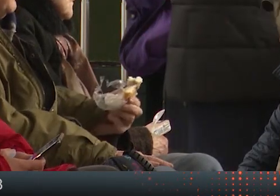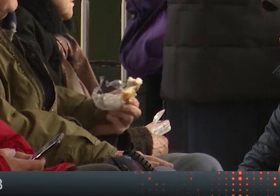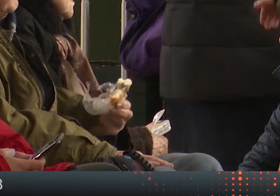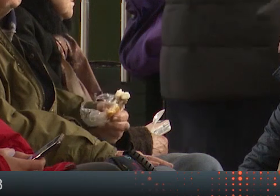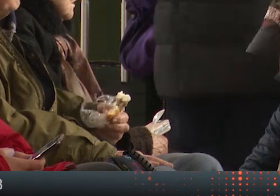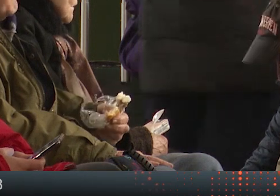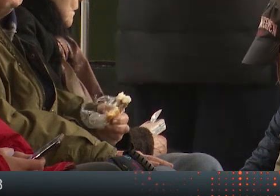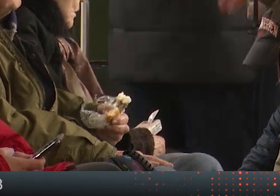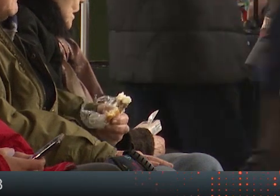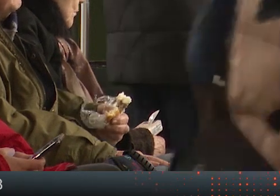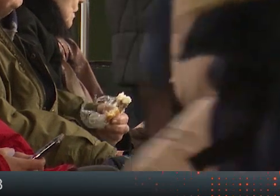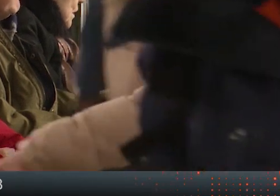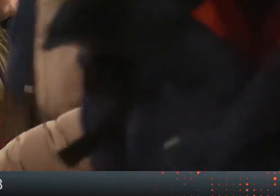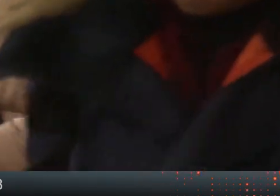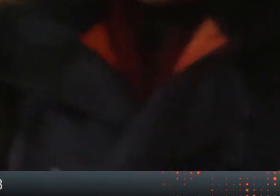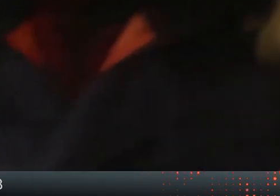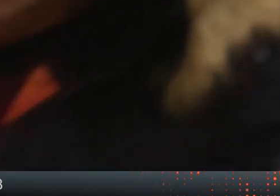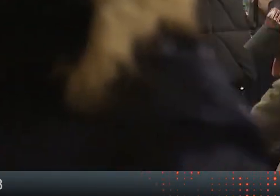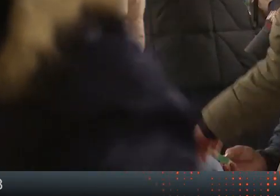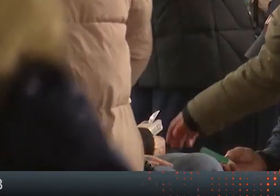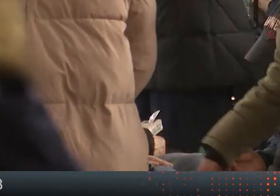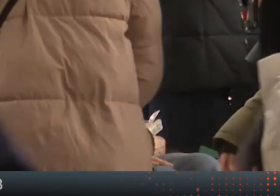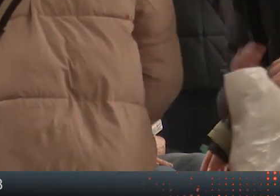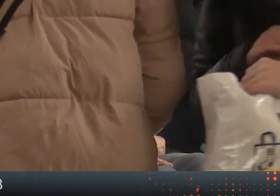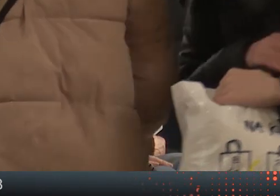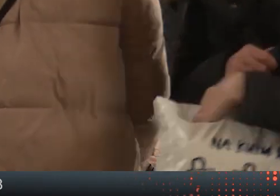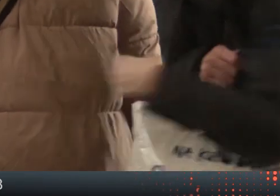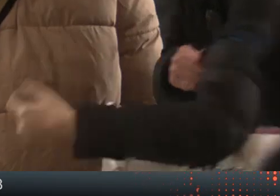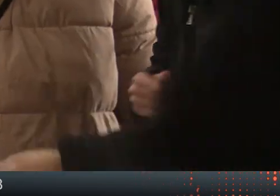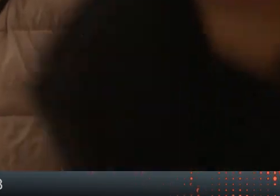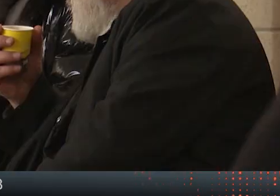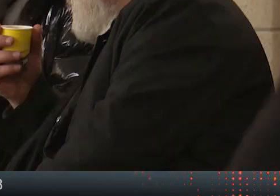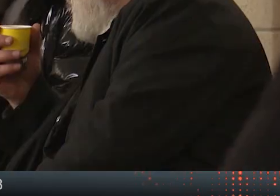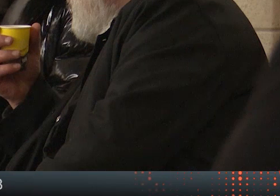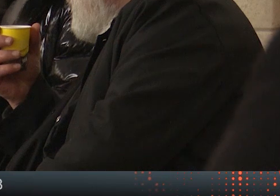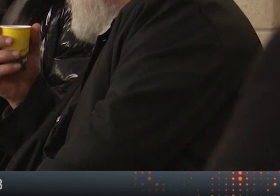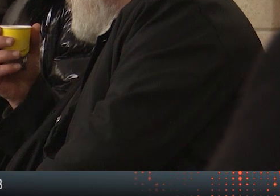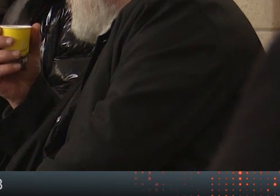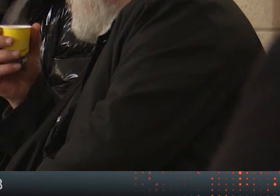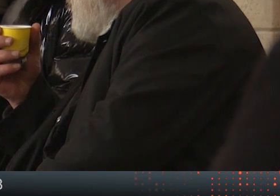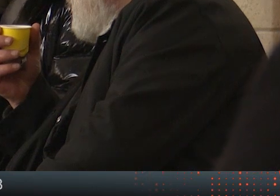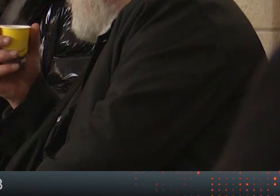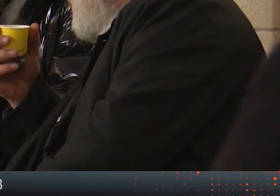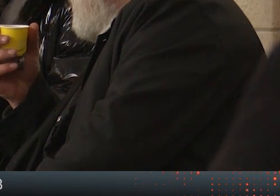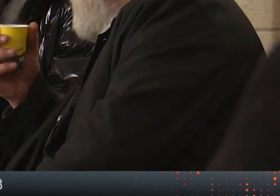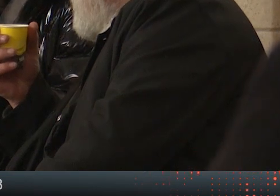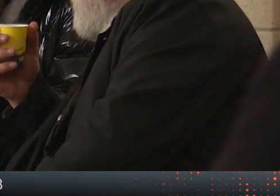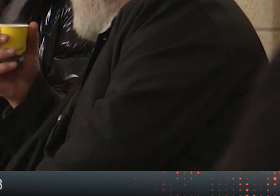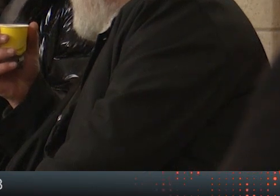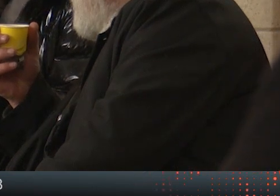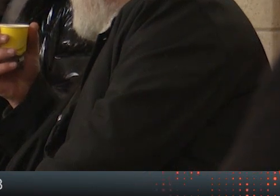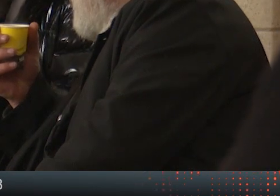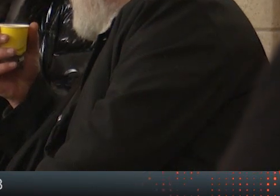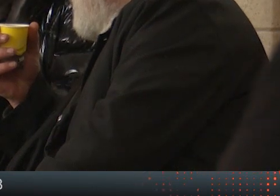допомагатиме вирішувати проблемні питання переселенців та консультувати. Це відновлення документів, спрощений перетин кордону для людей з інвалідністю та